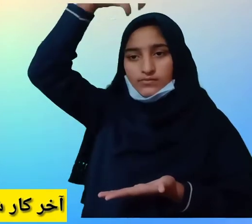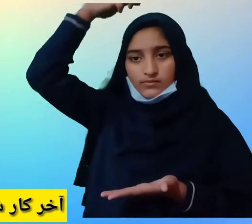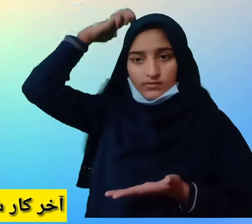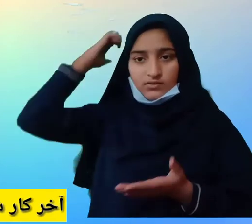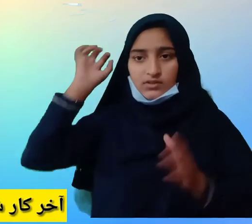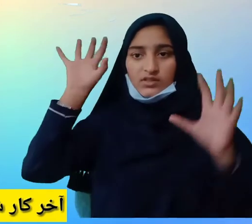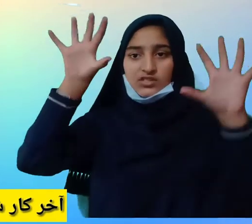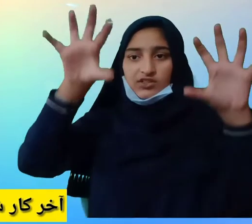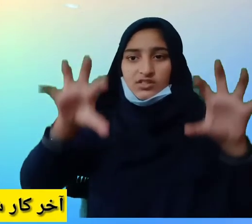शेर